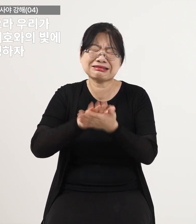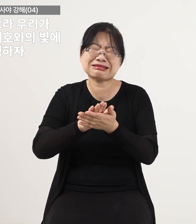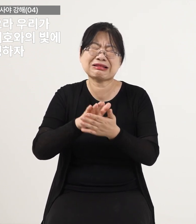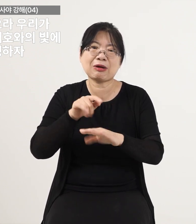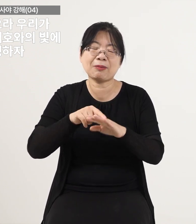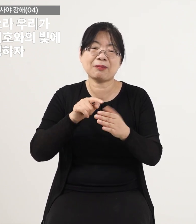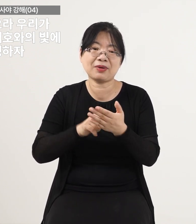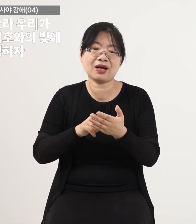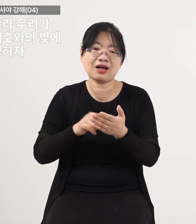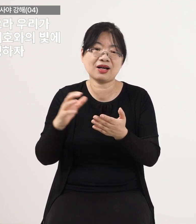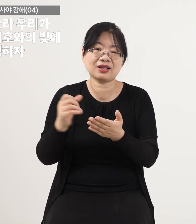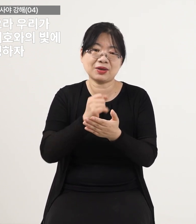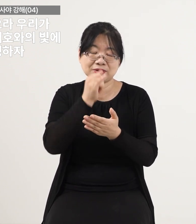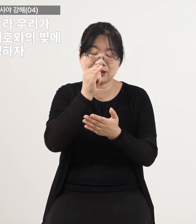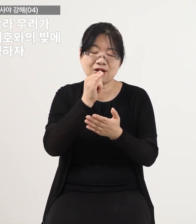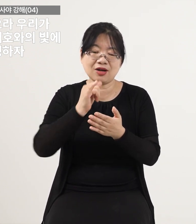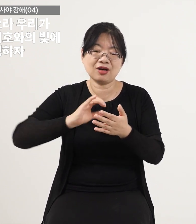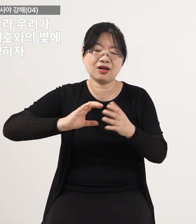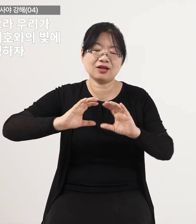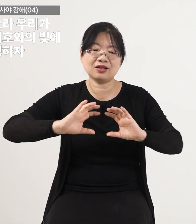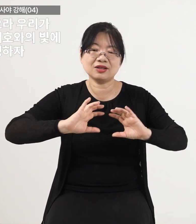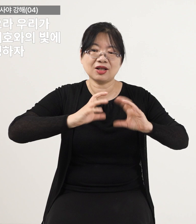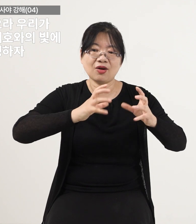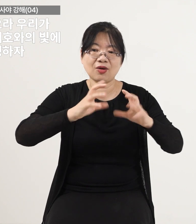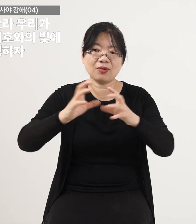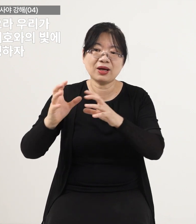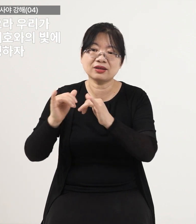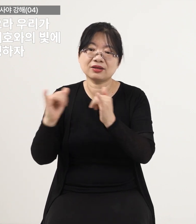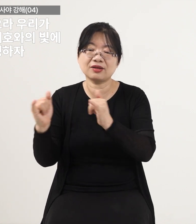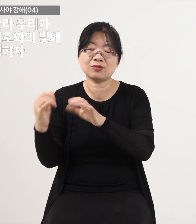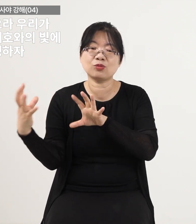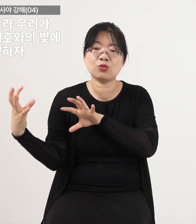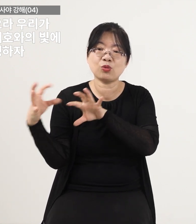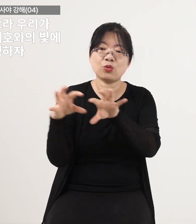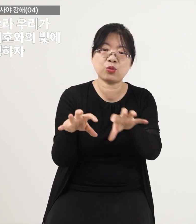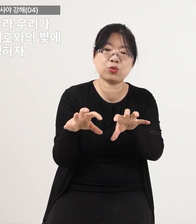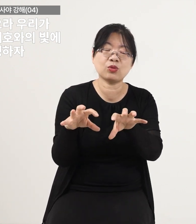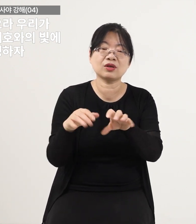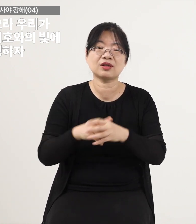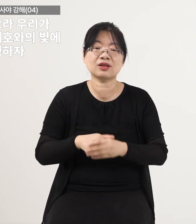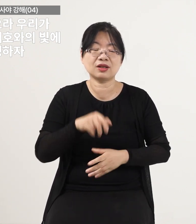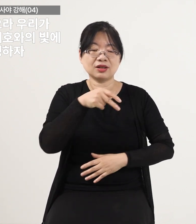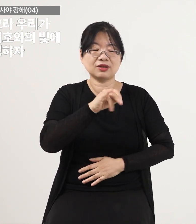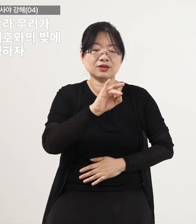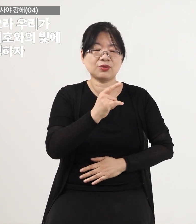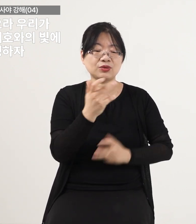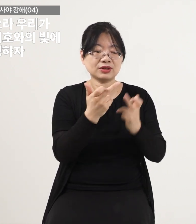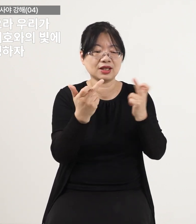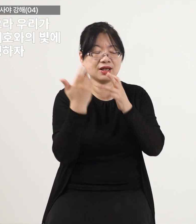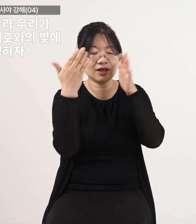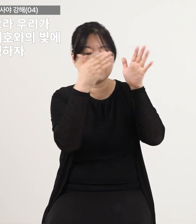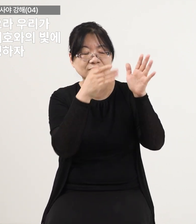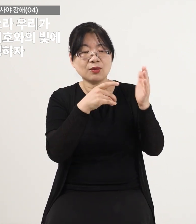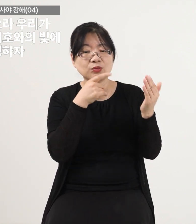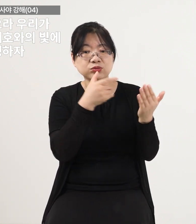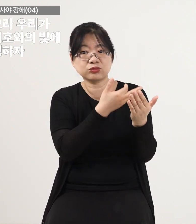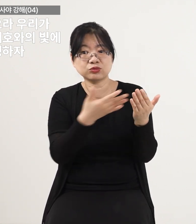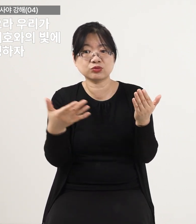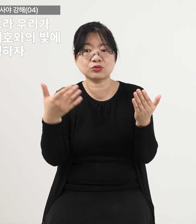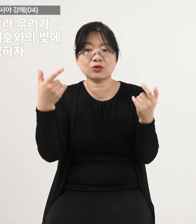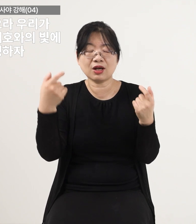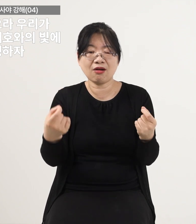열망으로 열방이 몰려들기 시작하는 거예요. 저 시온산을 향해서 물이 흐르듯